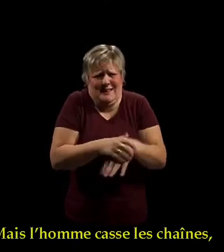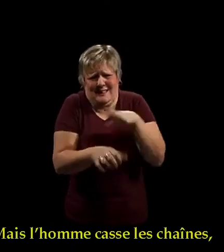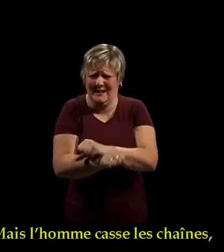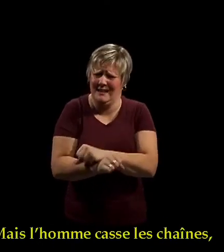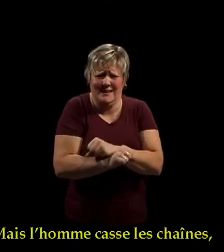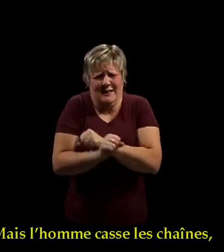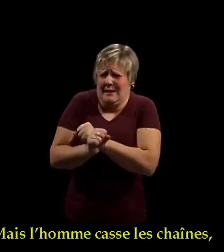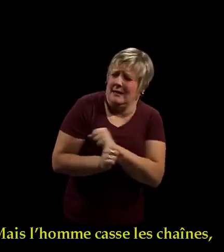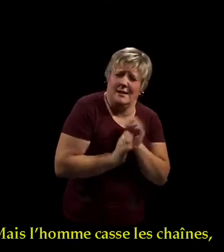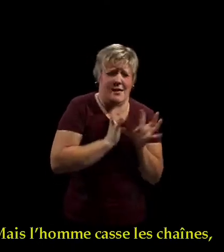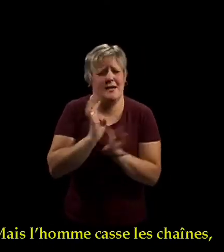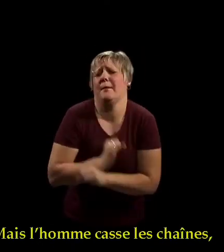Mais l'homme casse les chaînes.